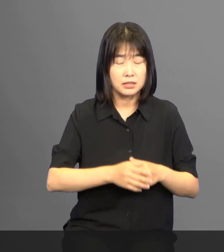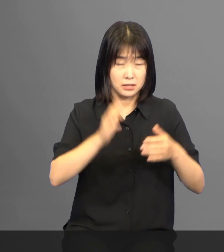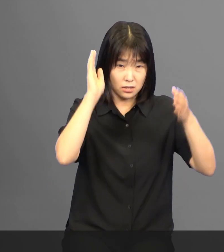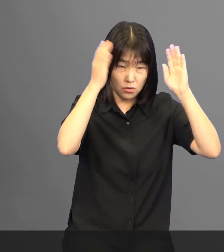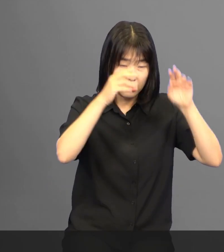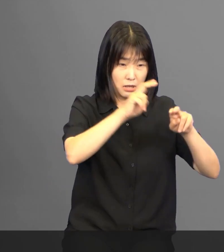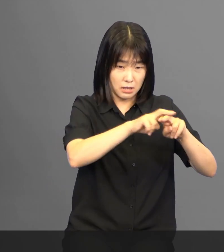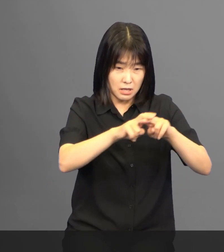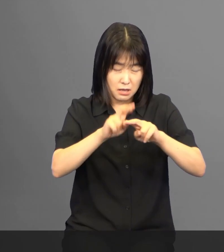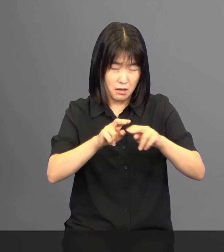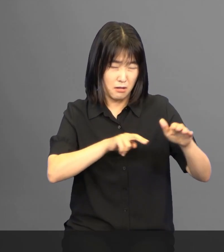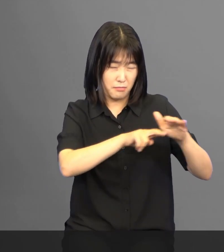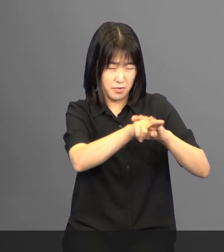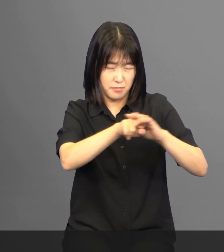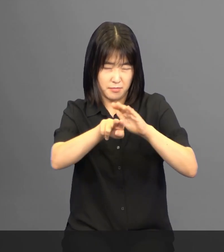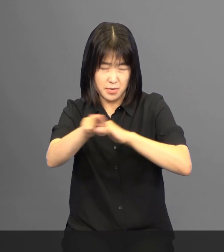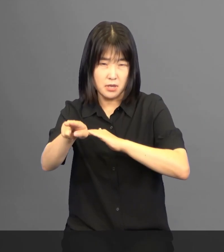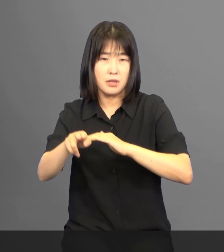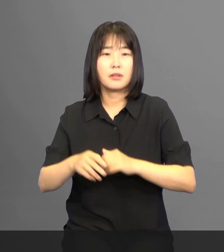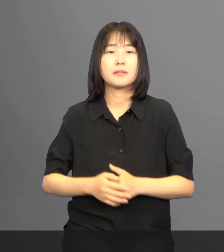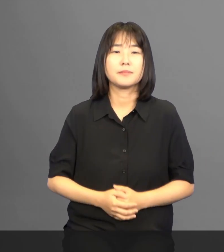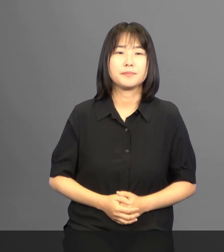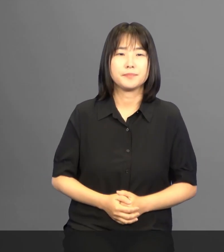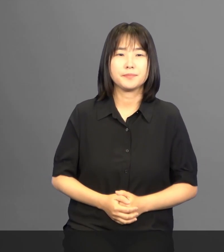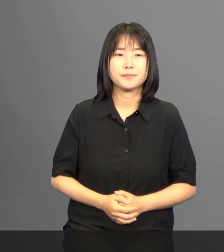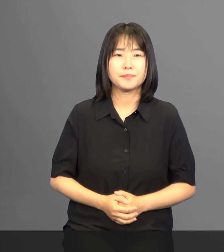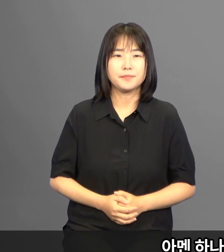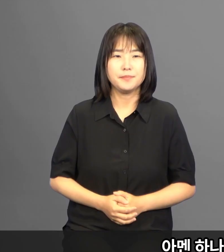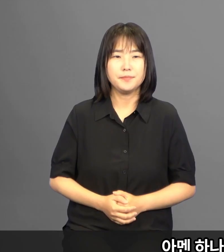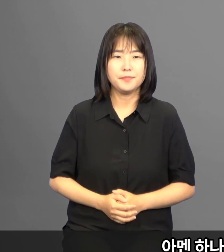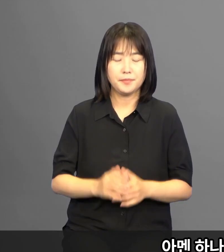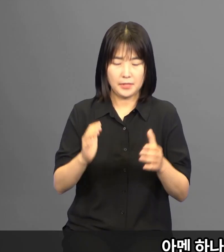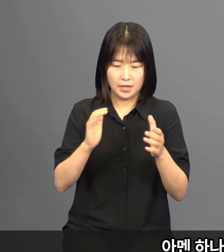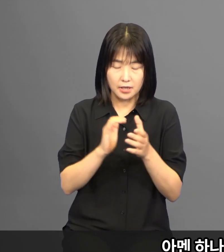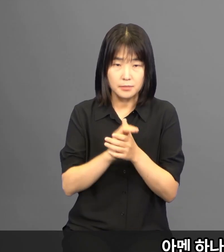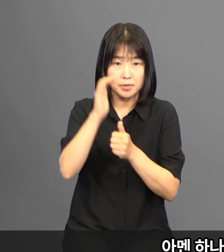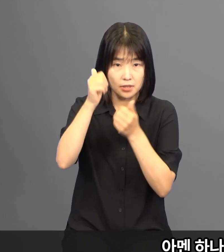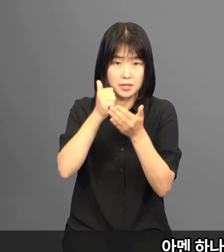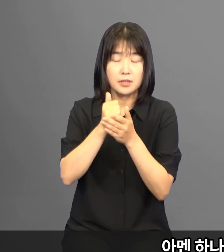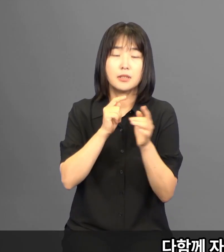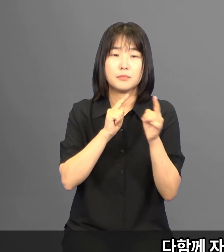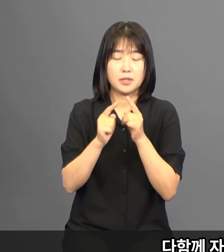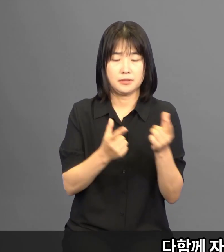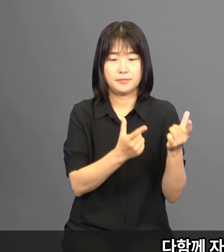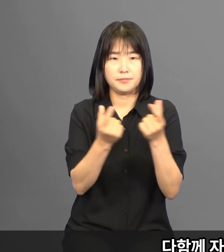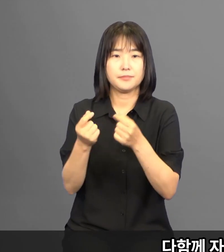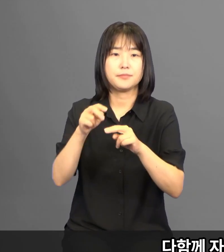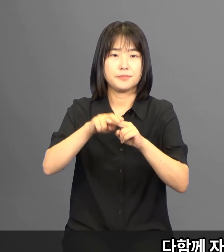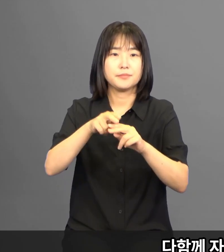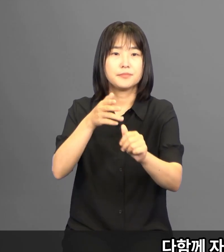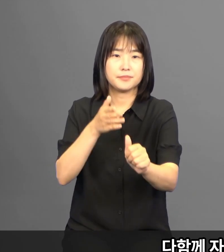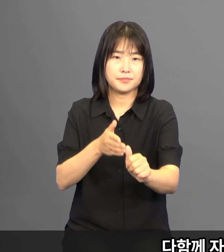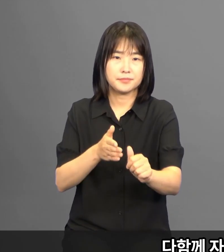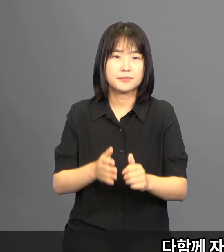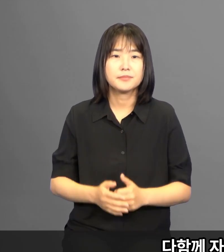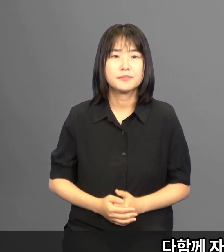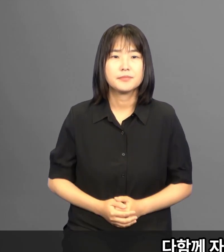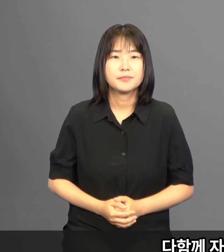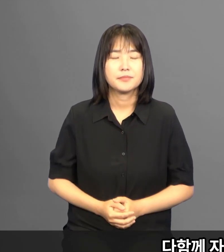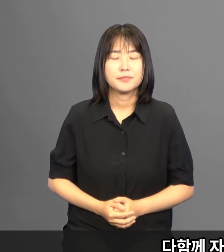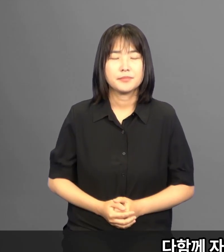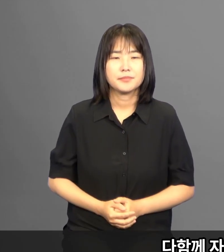왕자들은 저마다 자기 노새를 타고 달아났다. 아멘. 하나님의 말씀입니다. 다 함께 자리에 앉겠습니다.